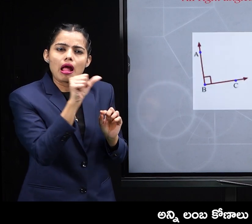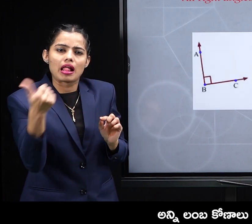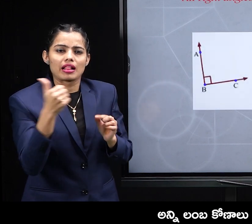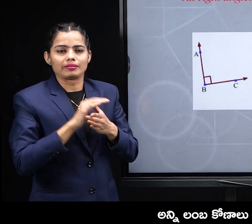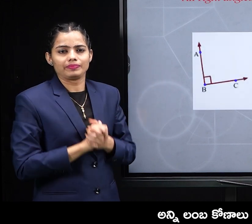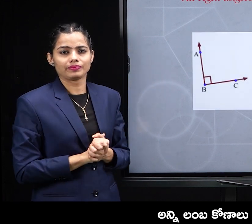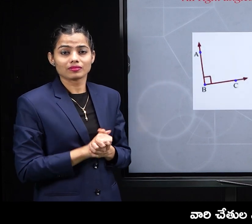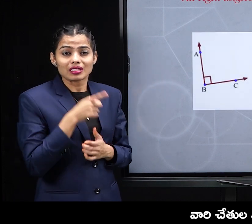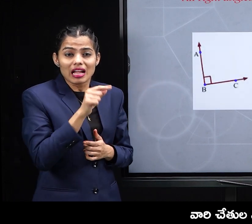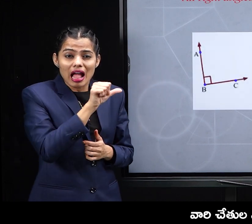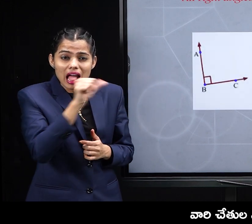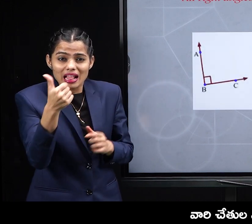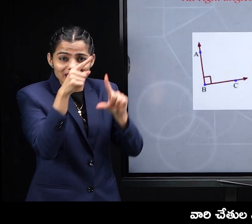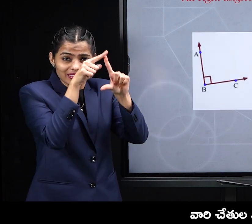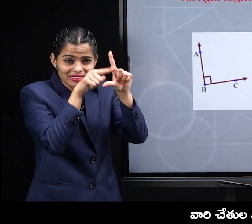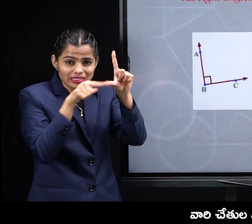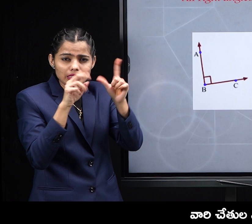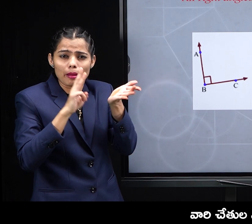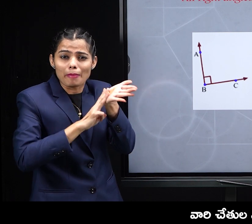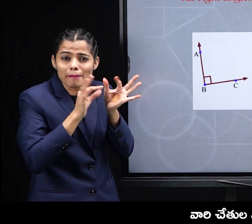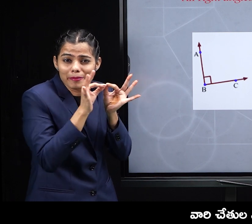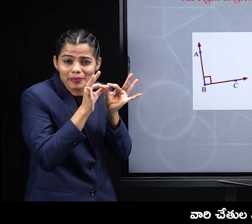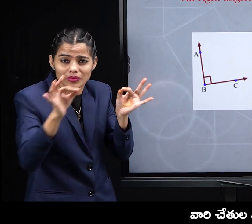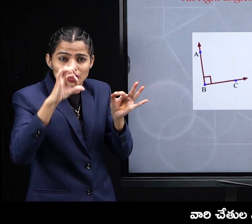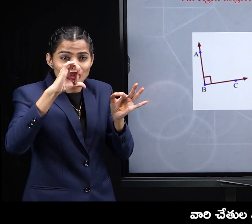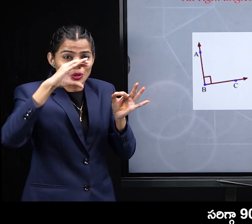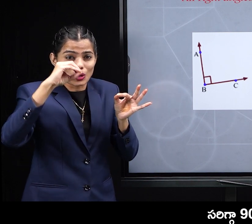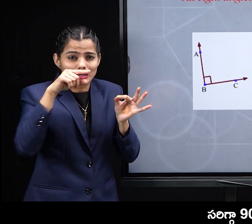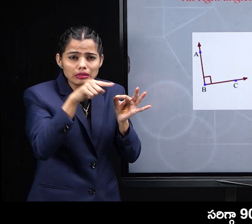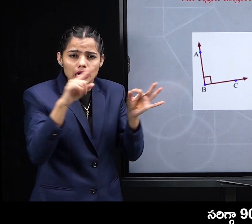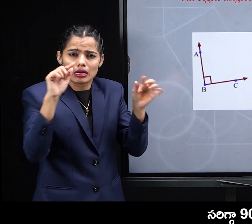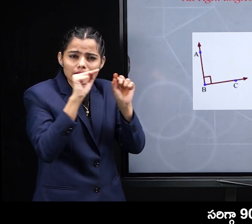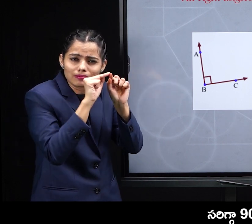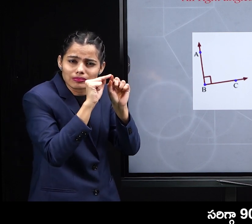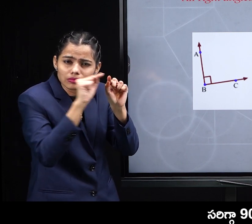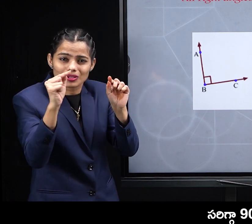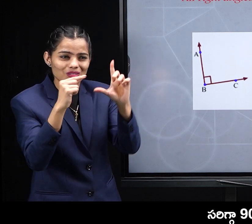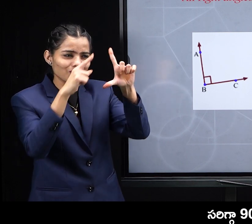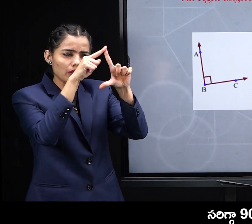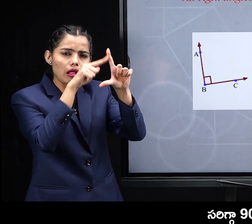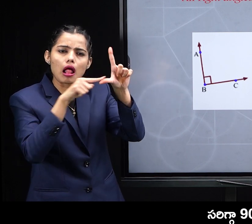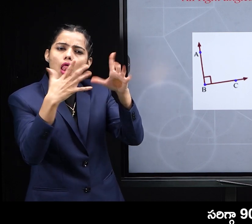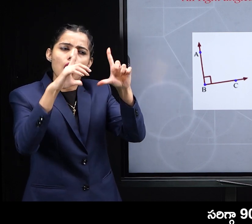வாரி சேதுல படவுதோ சம்பந்தன்லேக்குண்டா. சரிக்க தொம்பை டிக்ரில வத்தா.